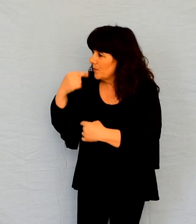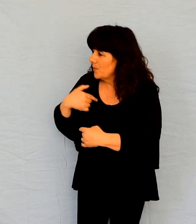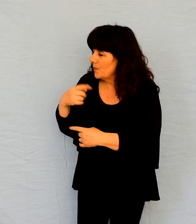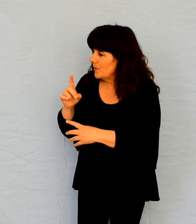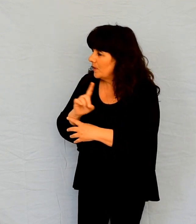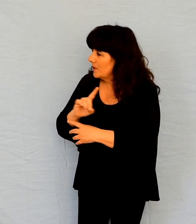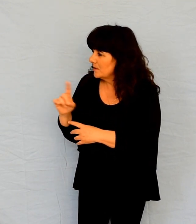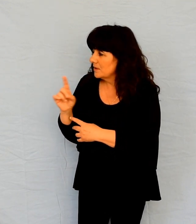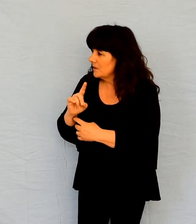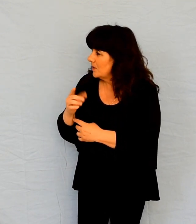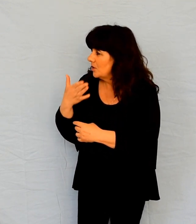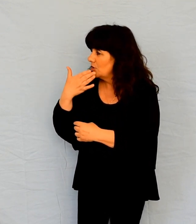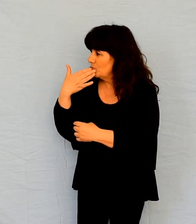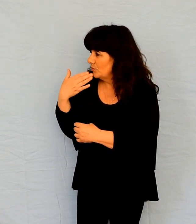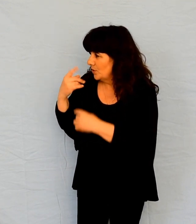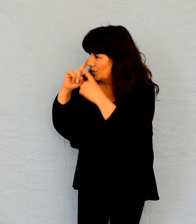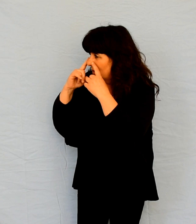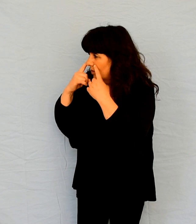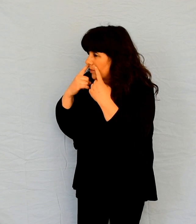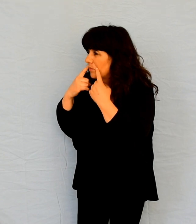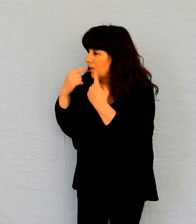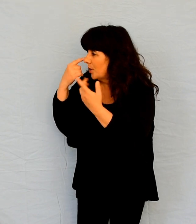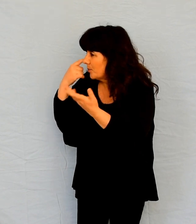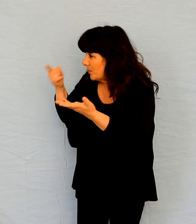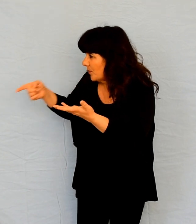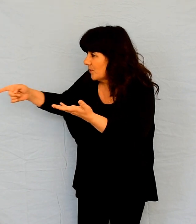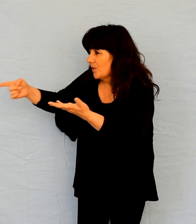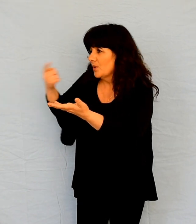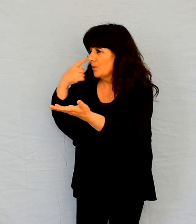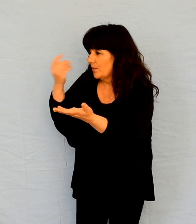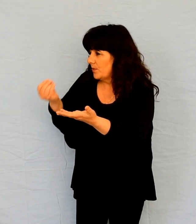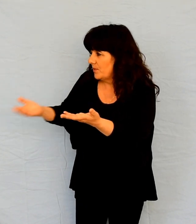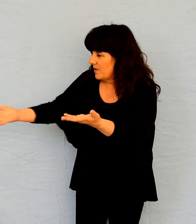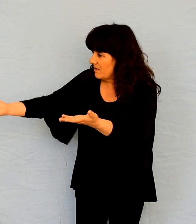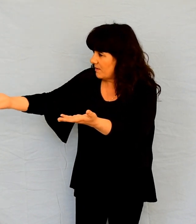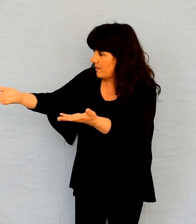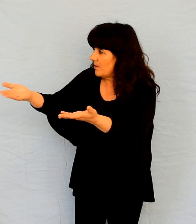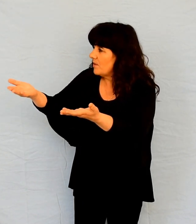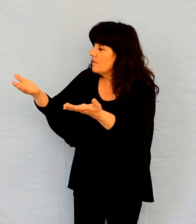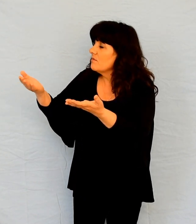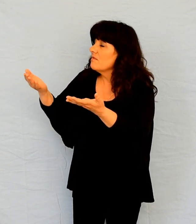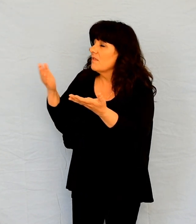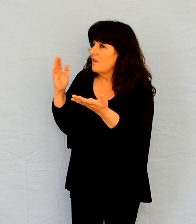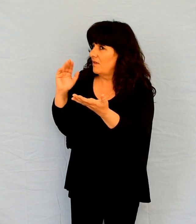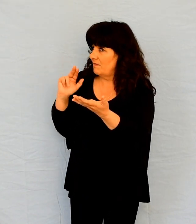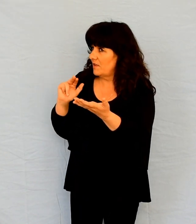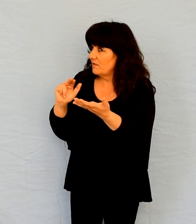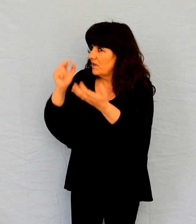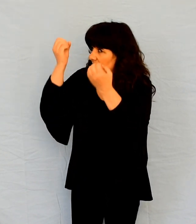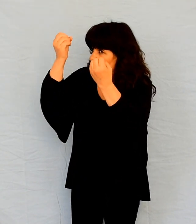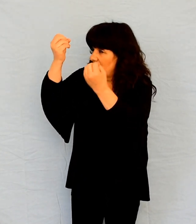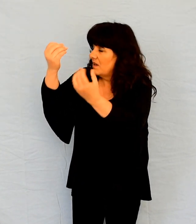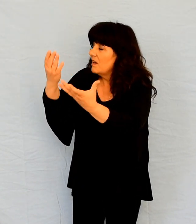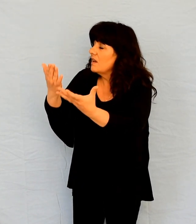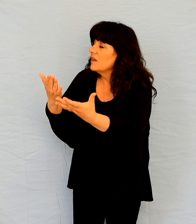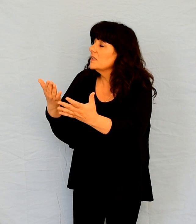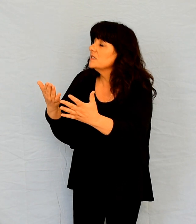pleurez plutôt sur vous-même et sur vos enfants. Voici venir des jours où l'on dira :